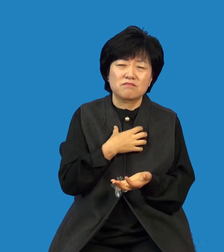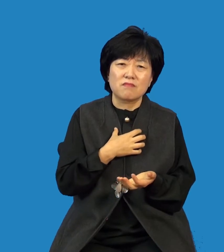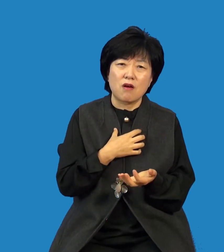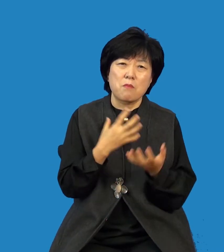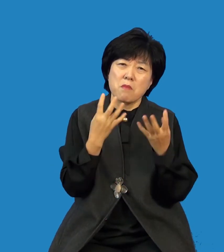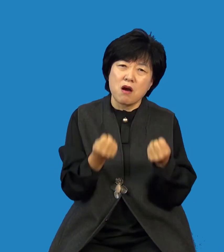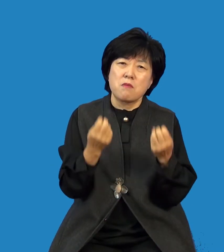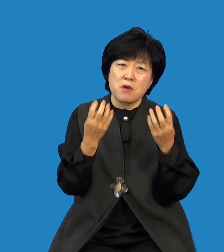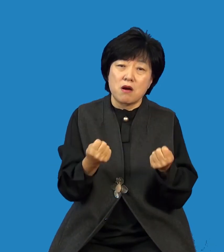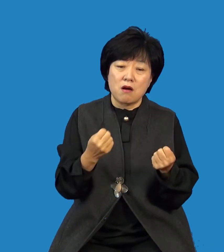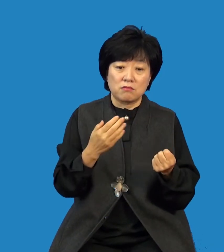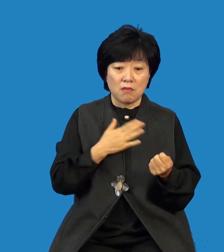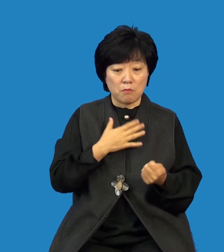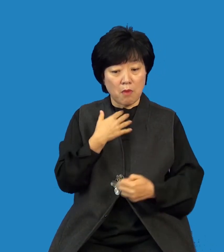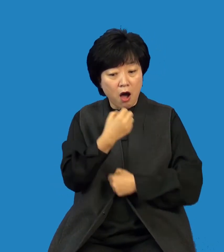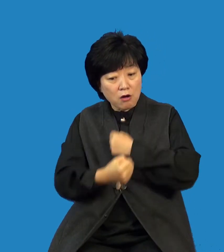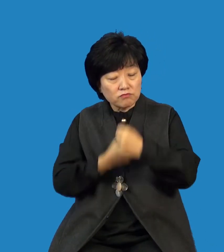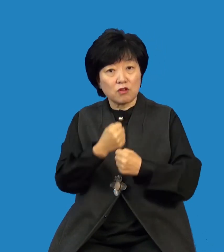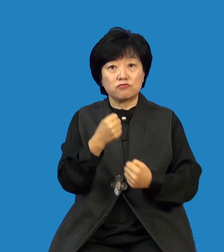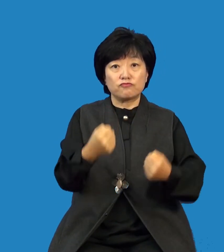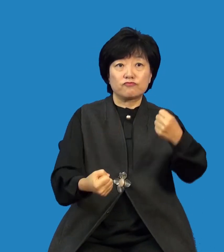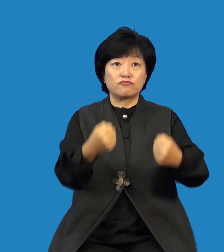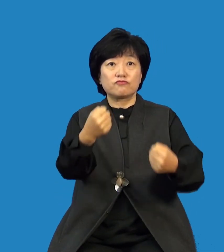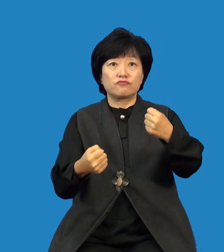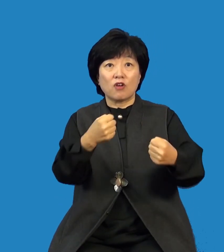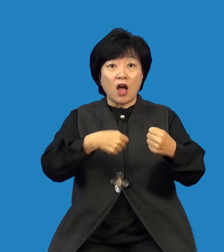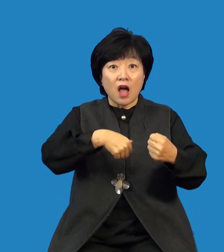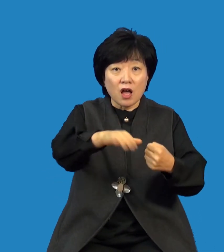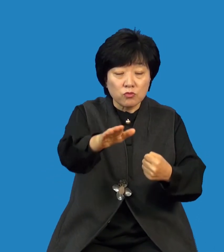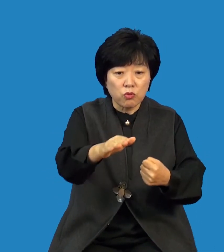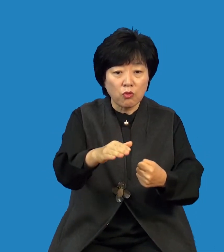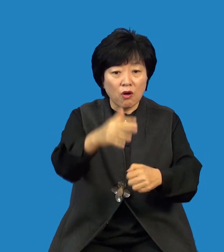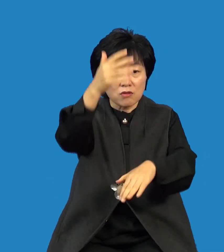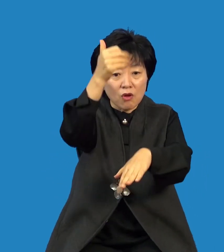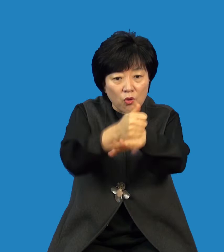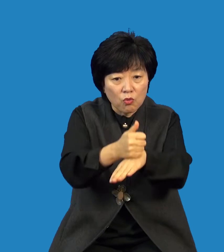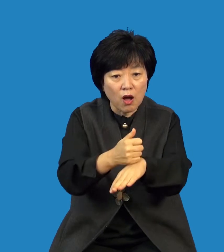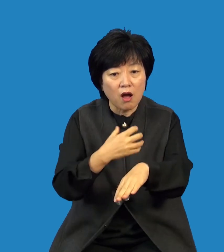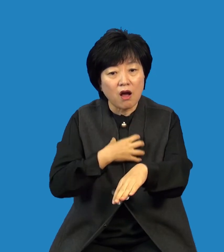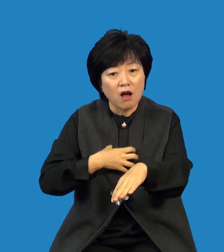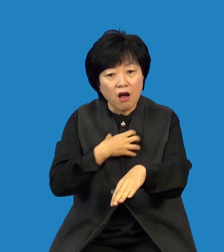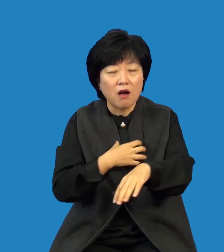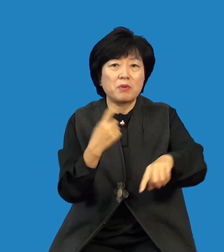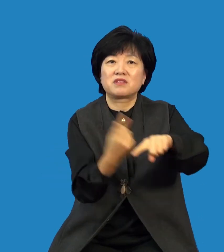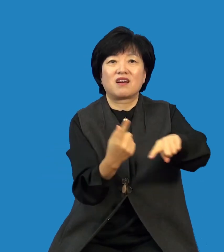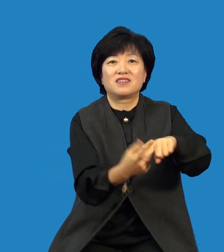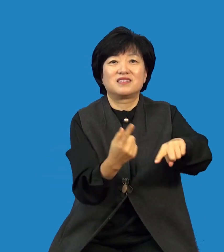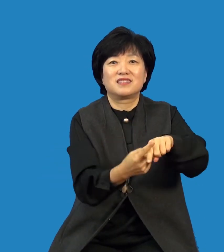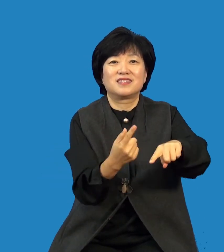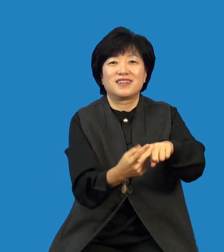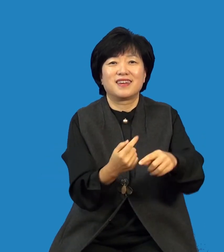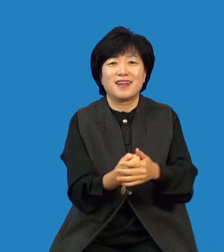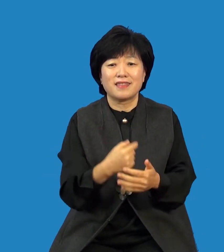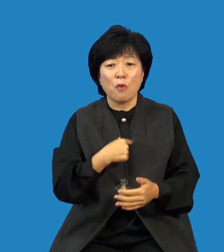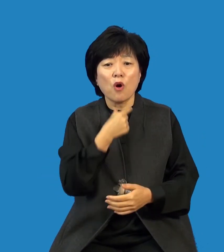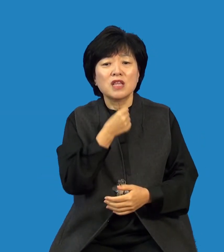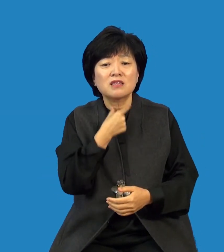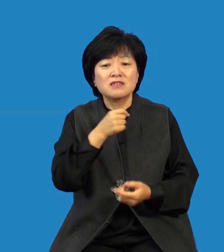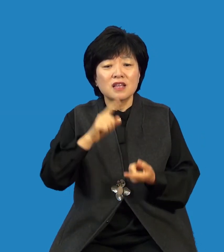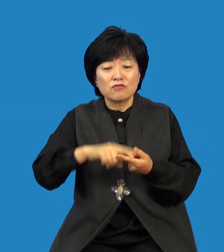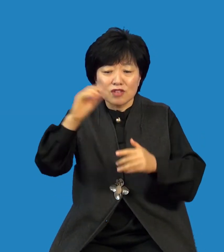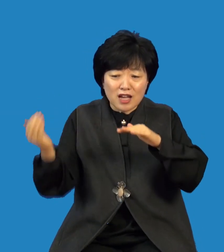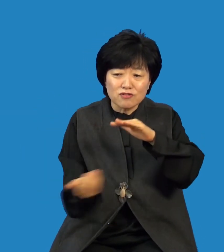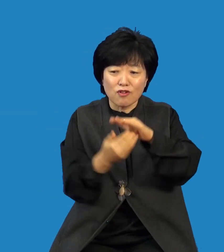없어질 수 있다고 생각하는데, 사실은 조종관을 잡고 가봐도 결과는 별로 다르지 않아요. 가다 보면 똑같이 우리 삶 가운데 두려운 일들이